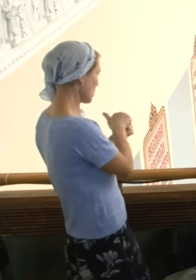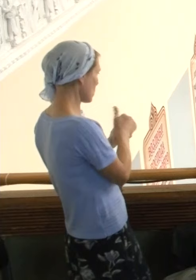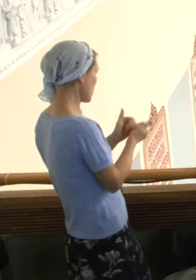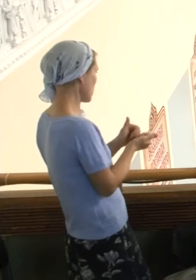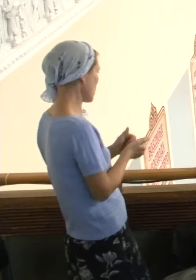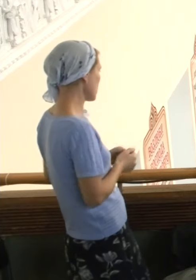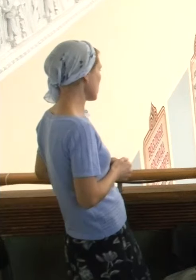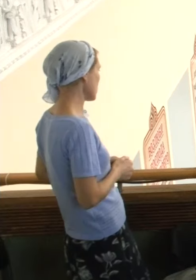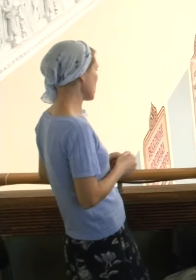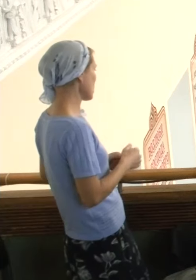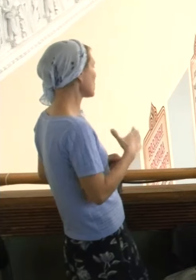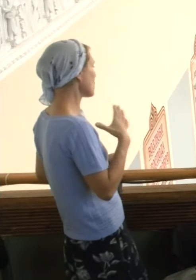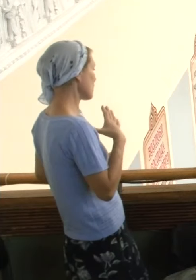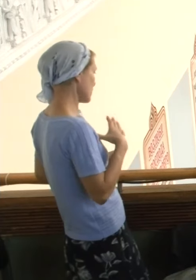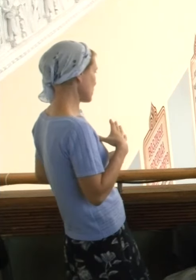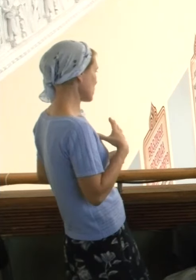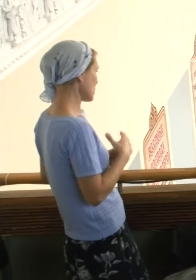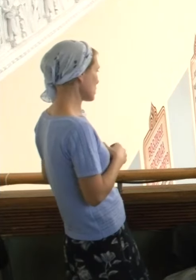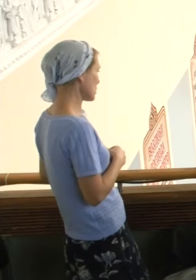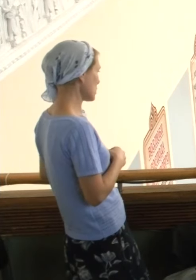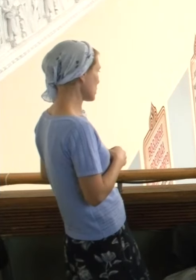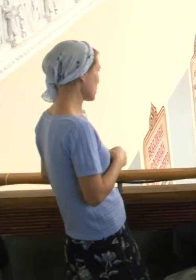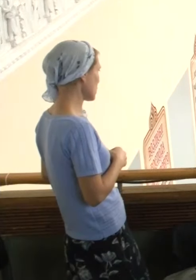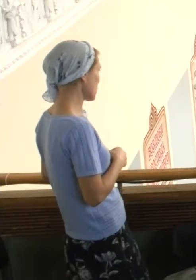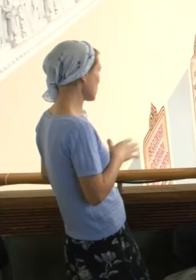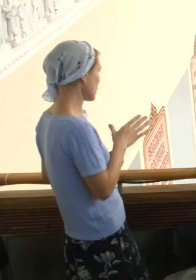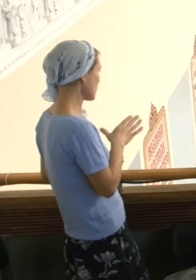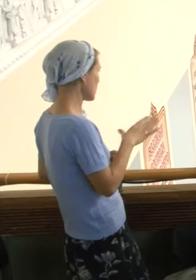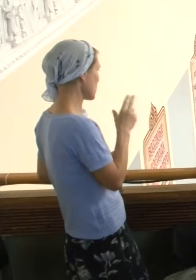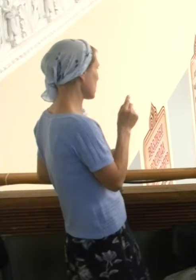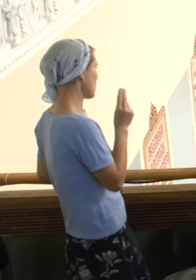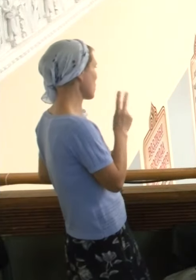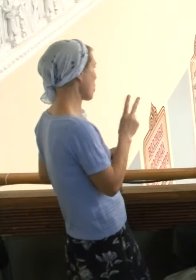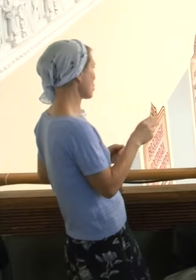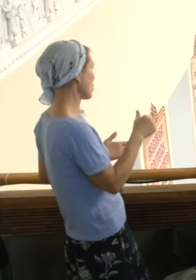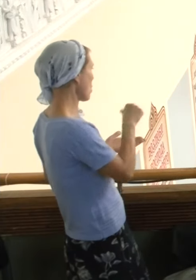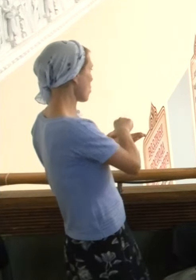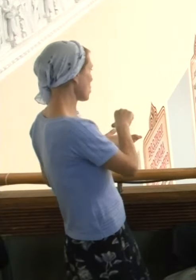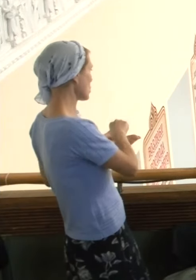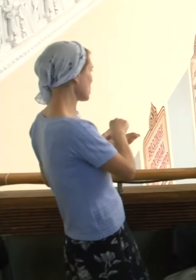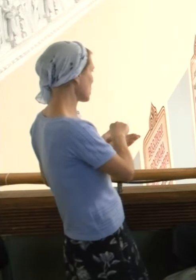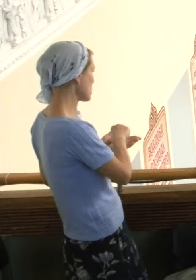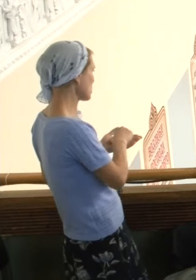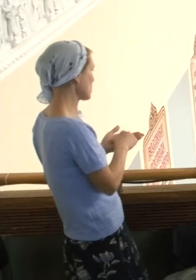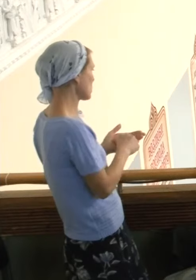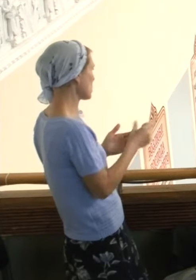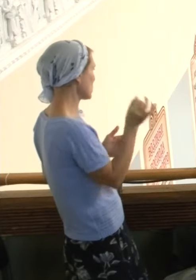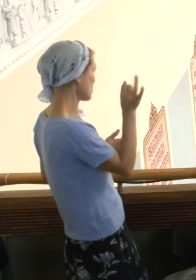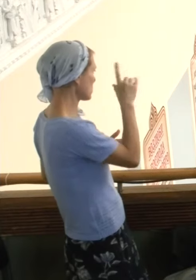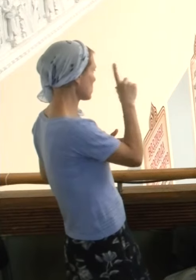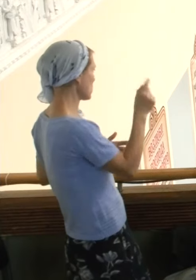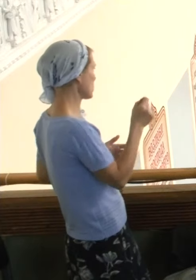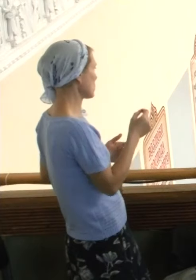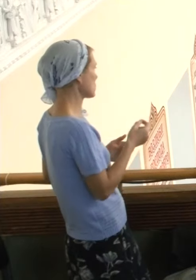просим воздержаться. И всем, кто участвует, Иисус Христос сказал, мы читали, «Сие творите мое